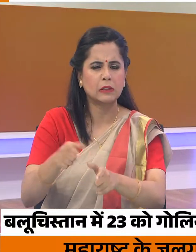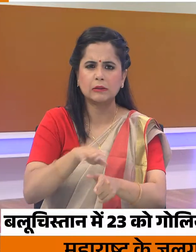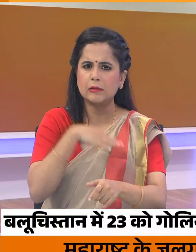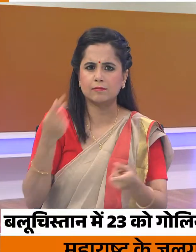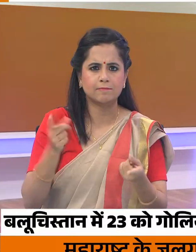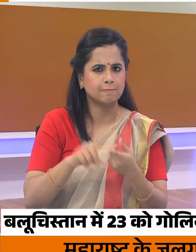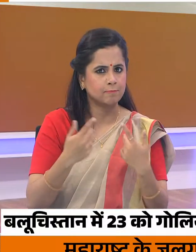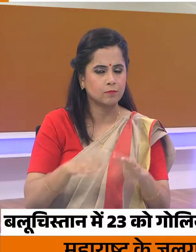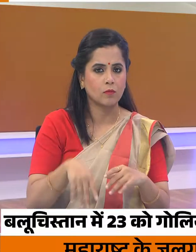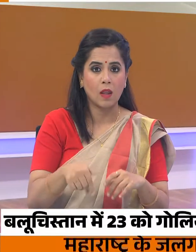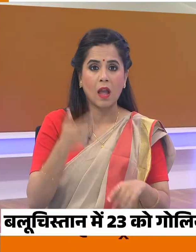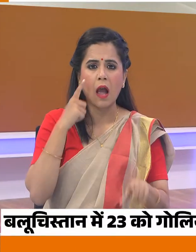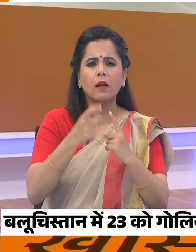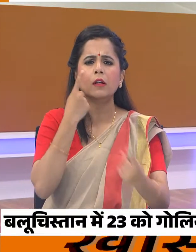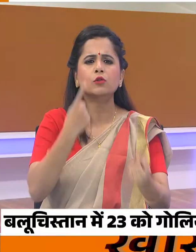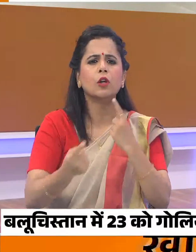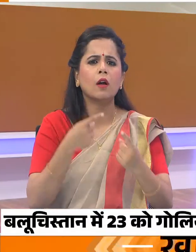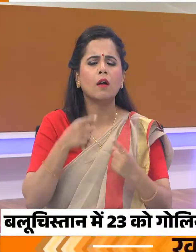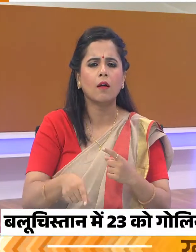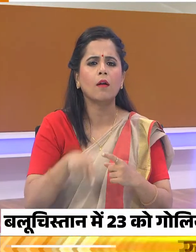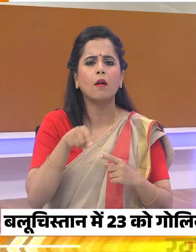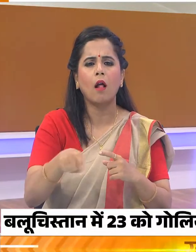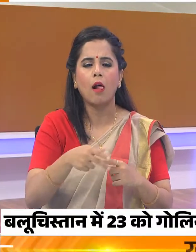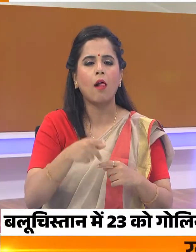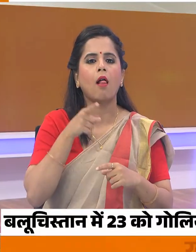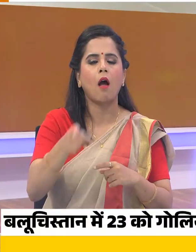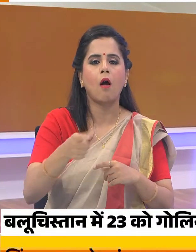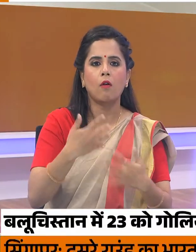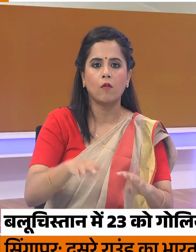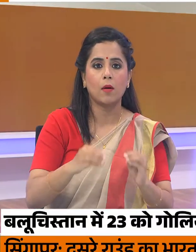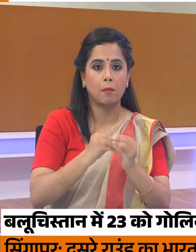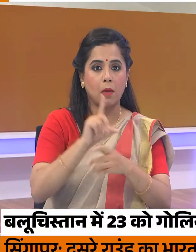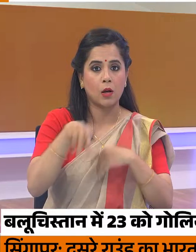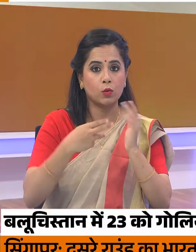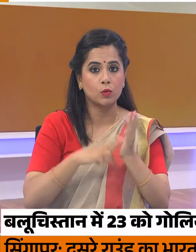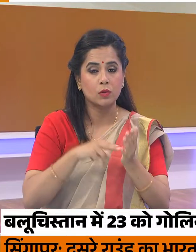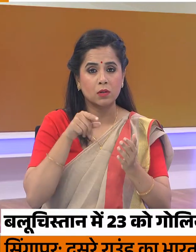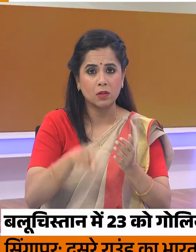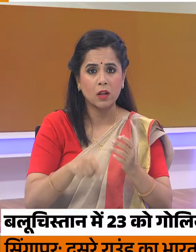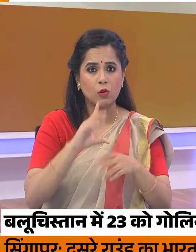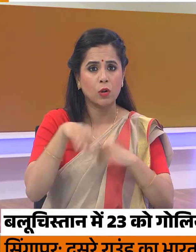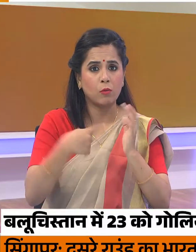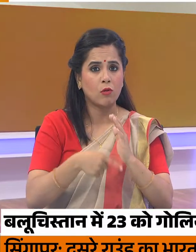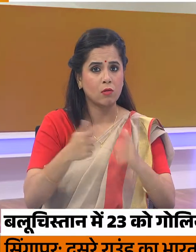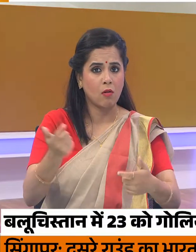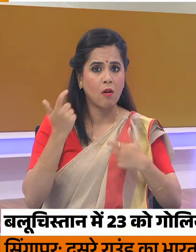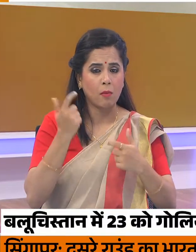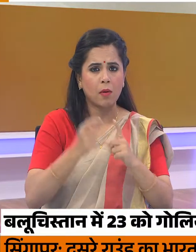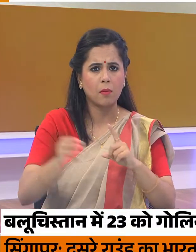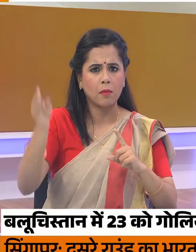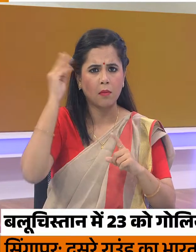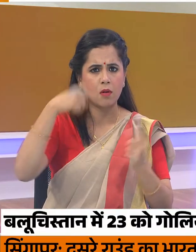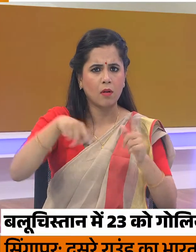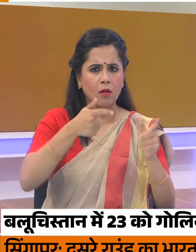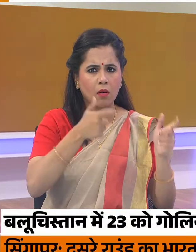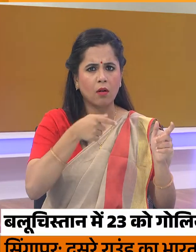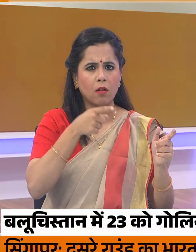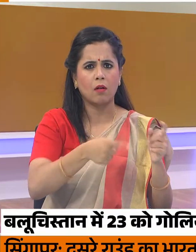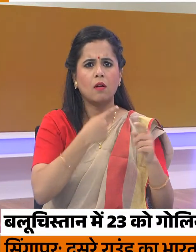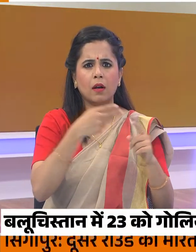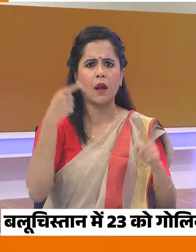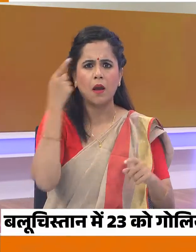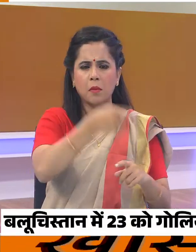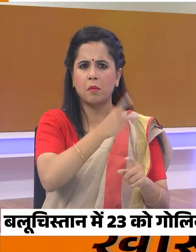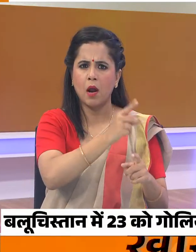भुना। आईडी चेक कर बनाया गया निशाना। बलूचिस्तान लिबरेशन आर्मी ने पाकिस्तानी सेना पर हमले का